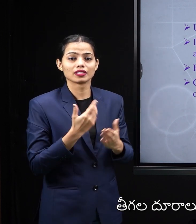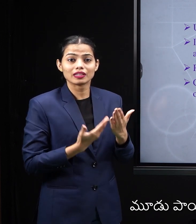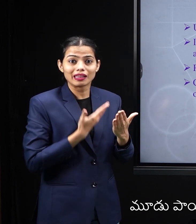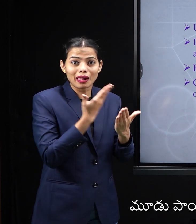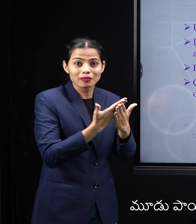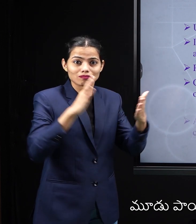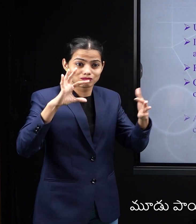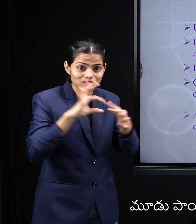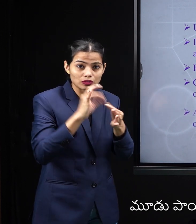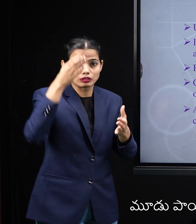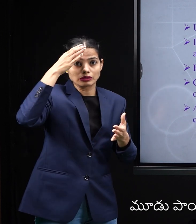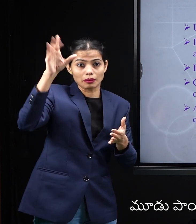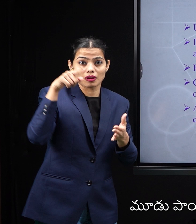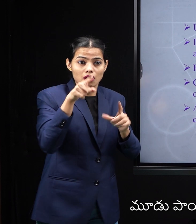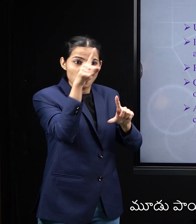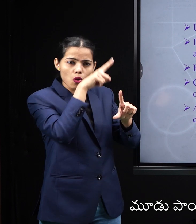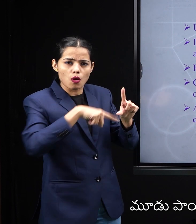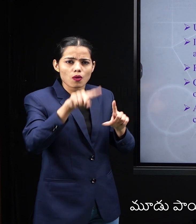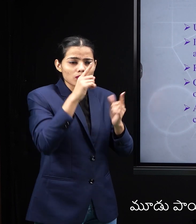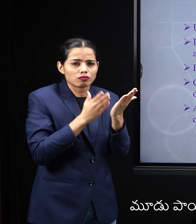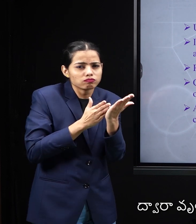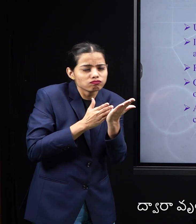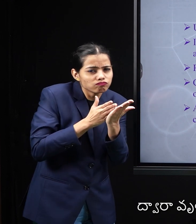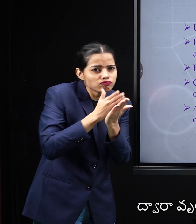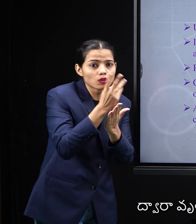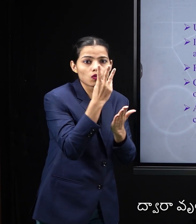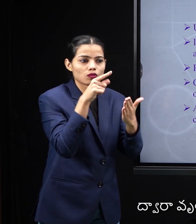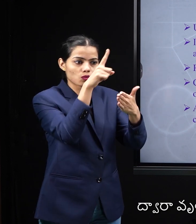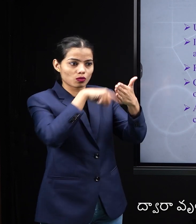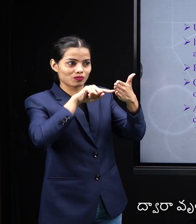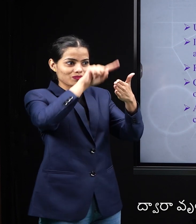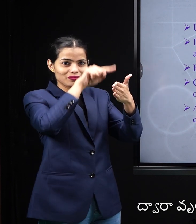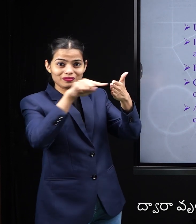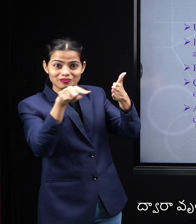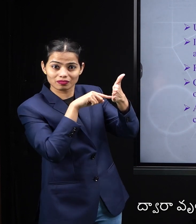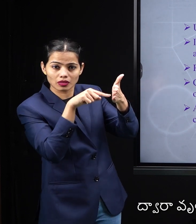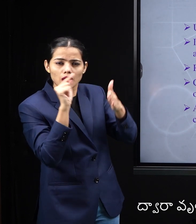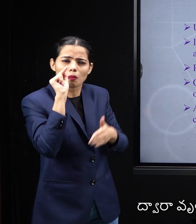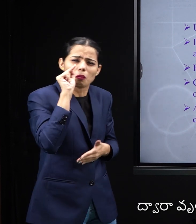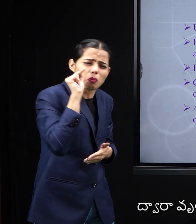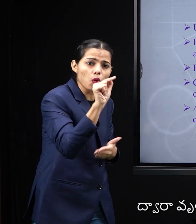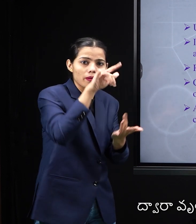3 పాయింట్లు మరియు దాని చుట్టుకొలత ద్వారా వృత్తం యొక్క భావనను